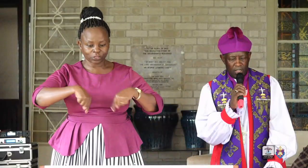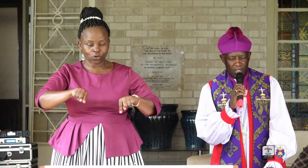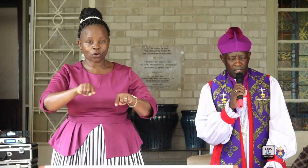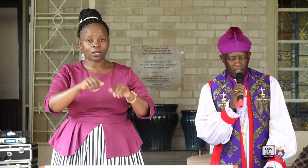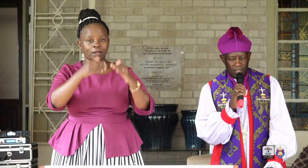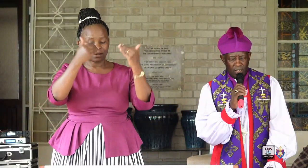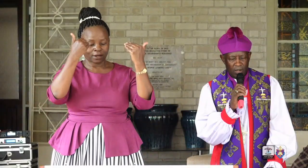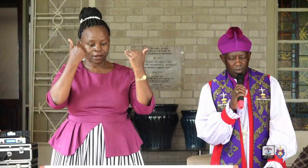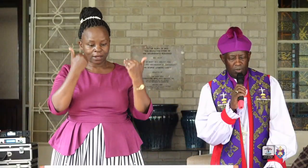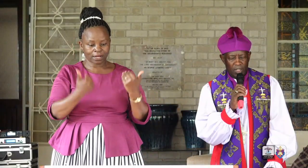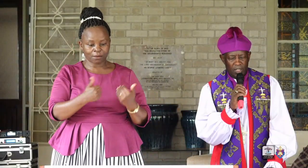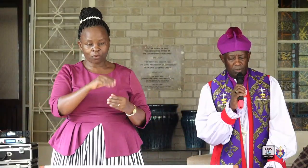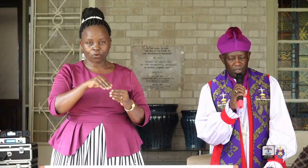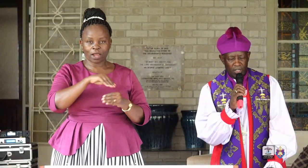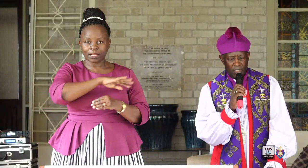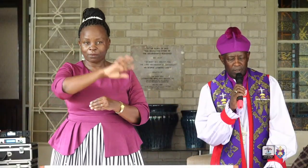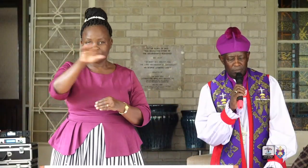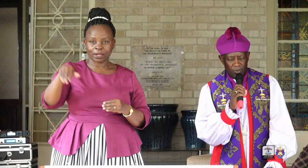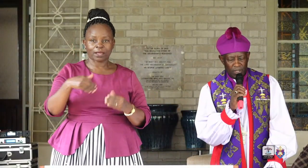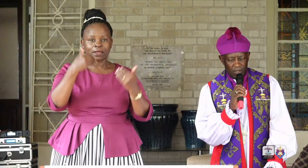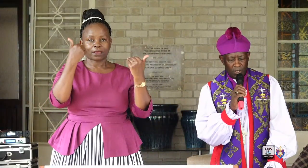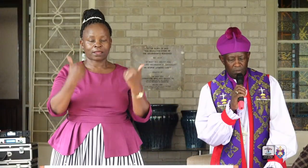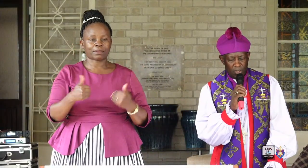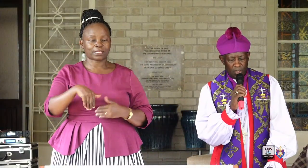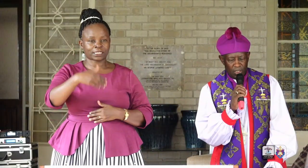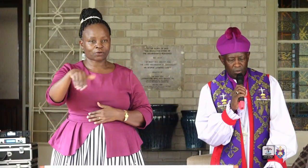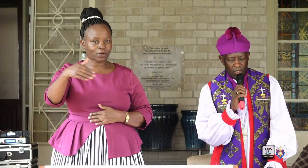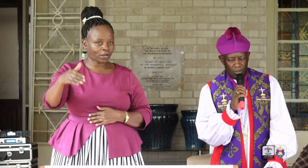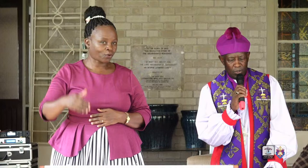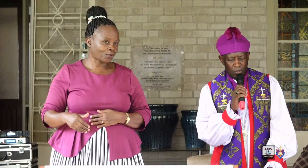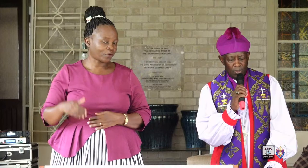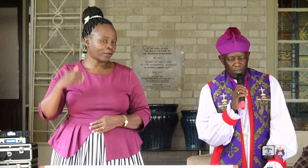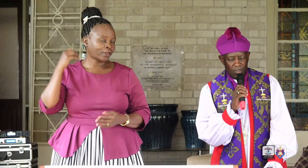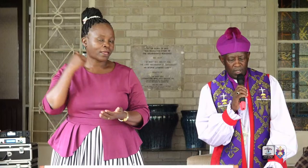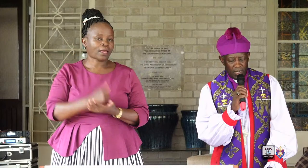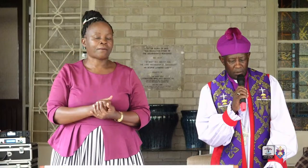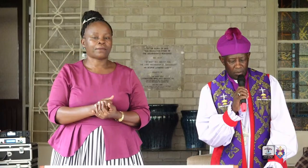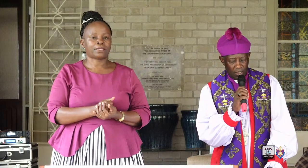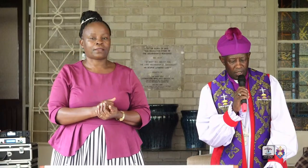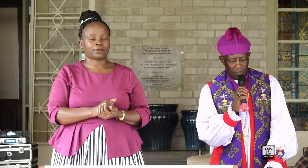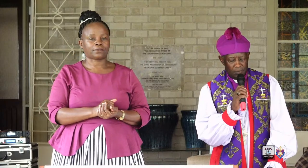naffenna n'abooluganda bonna emirembe egitaggwaawo